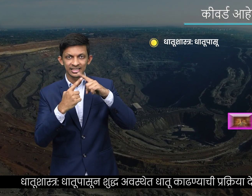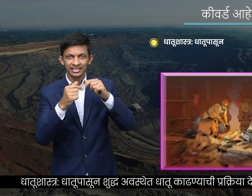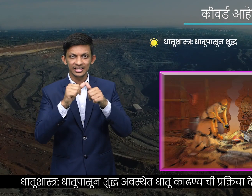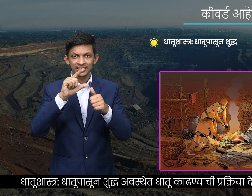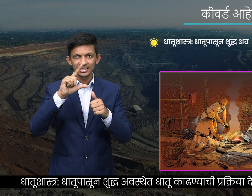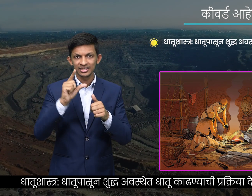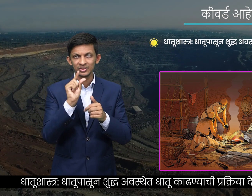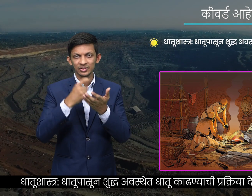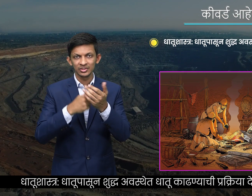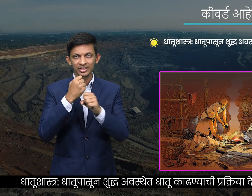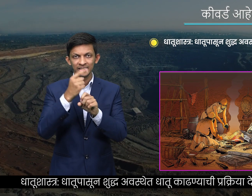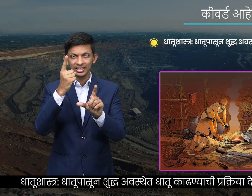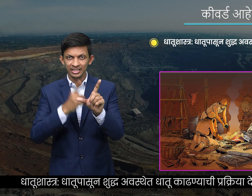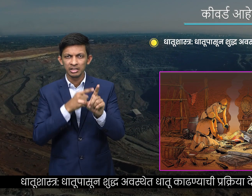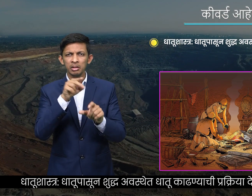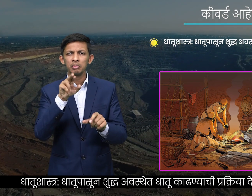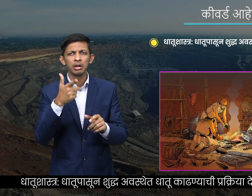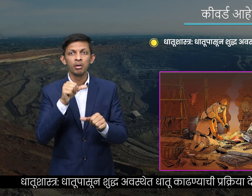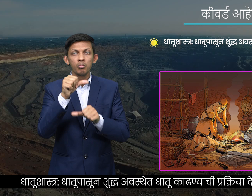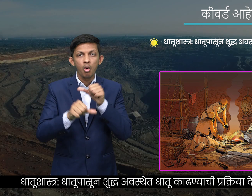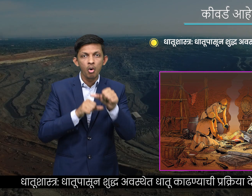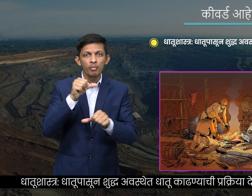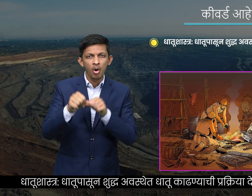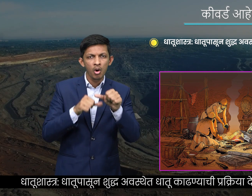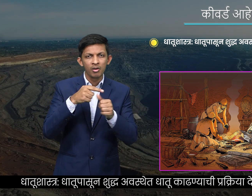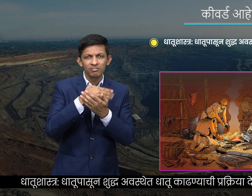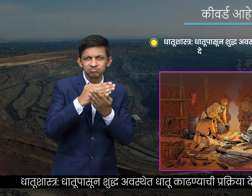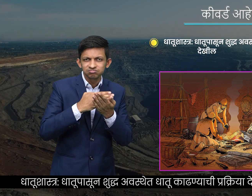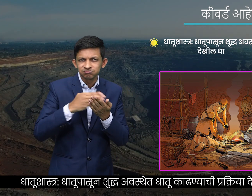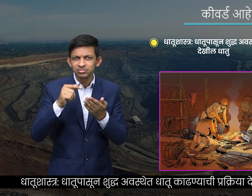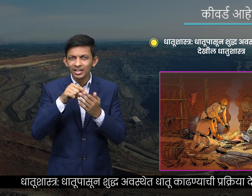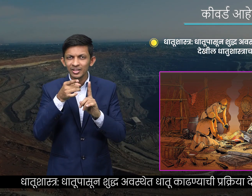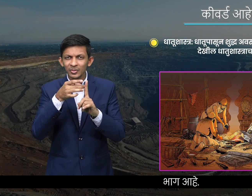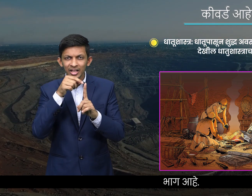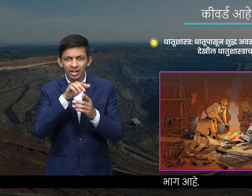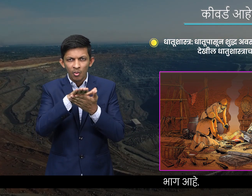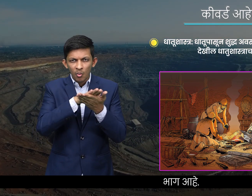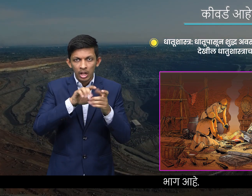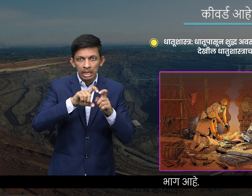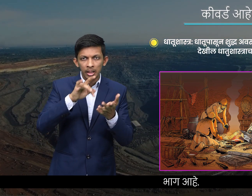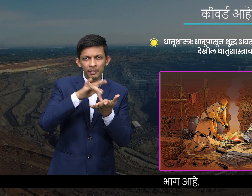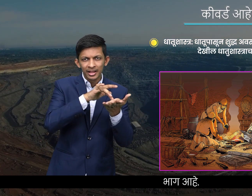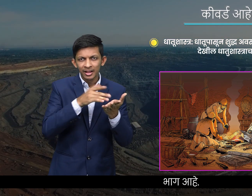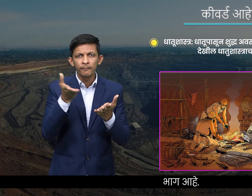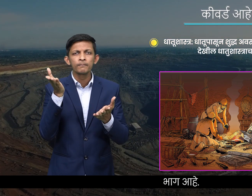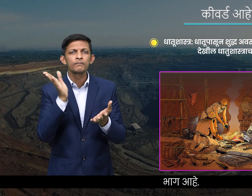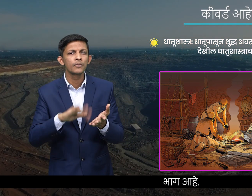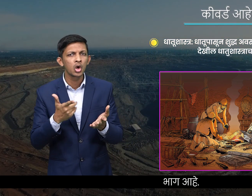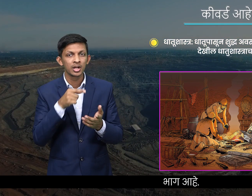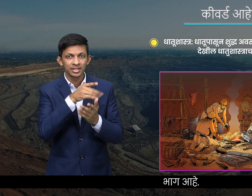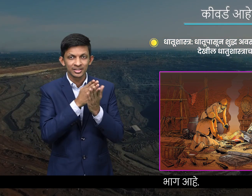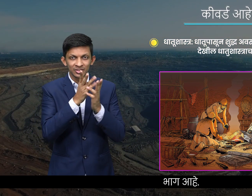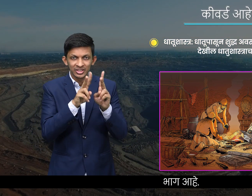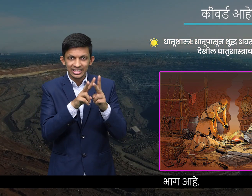धातुशास्त्र, धातूपासून शुद्ध अवस्थेत धातू काढण्याची प्रक्रिया देखील धातुशास्त्राचा एक भाग आहे.